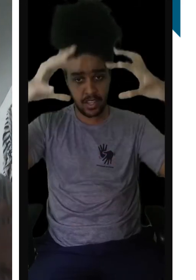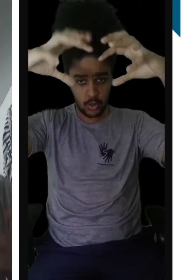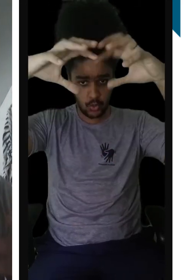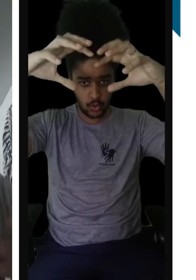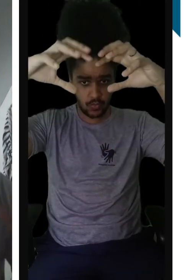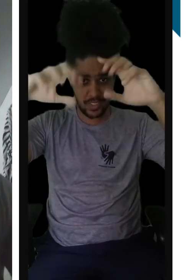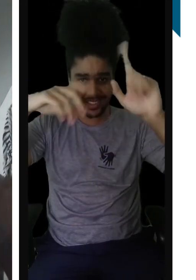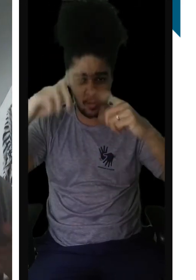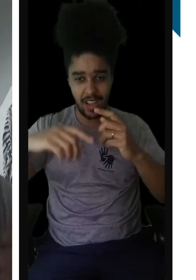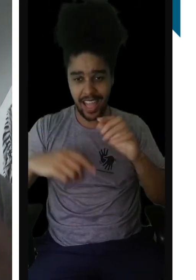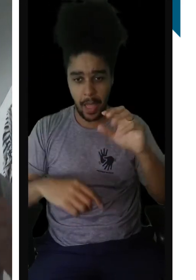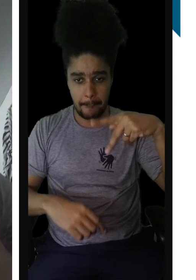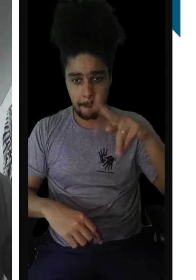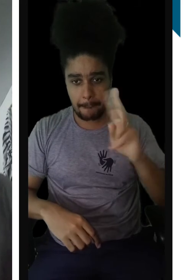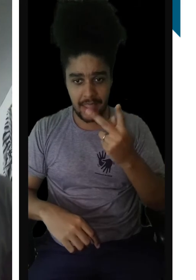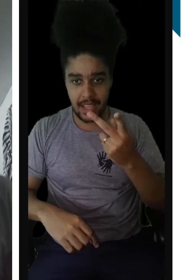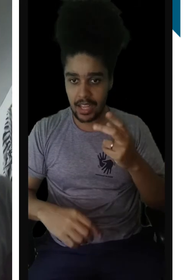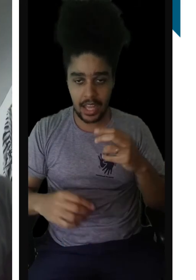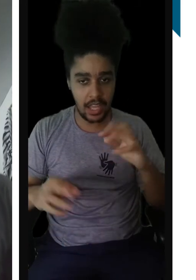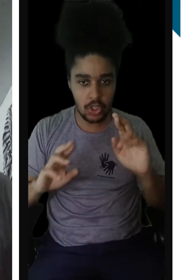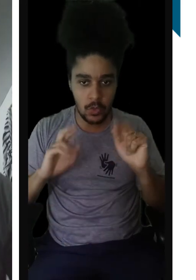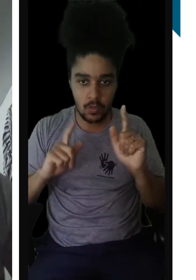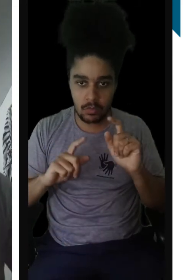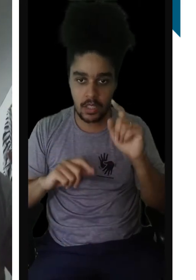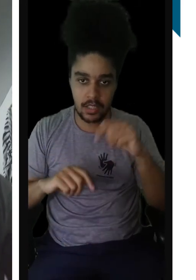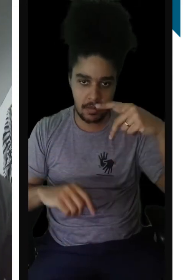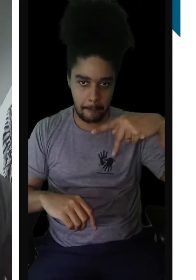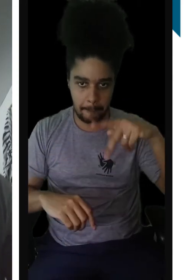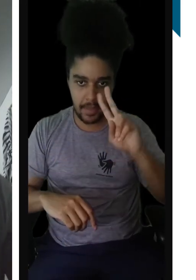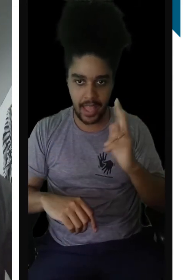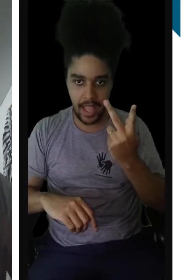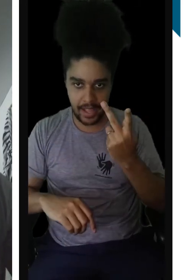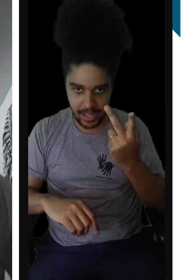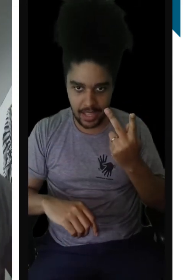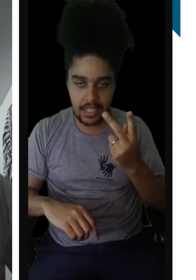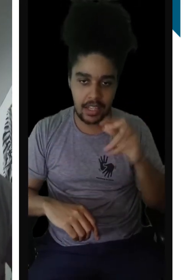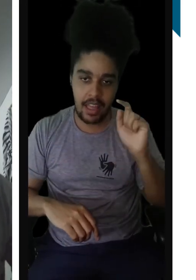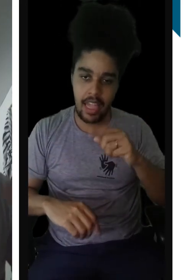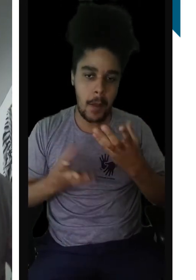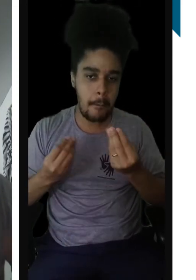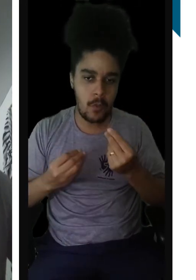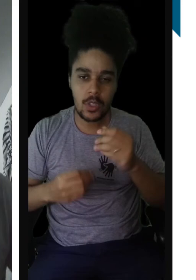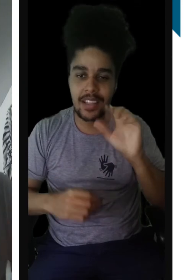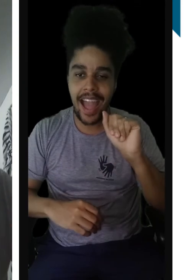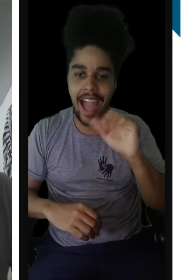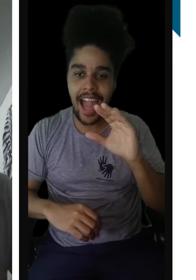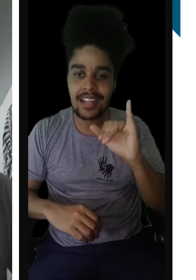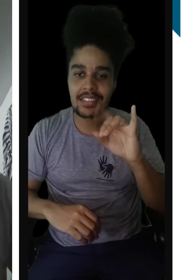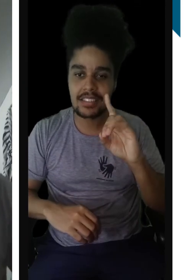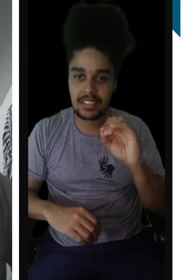chover, né? Uma chuva com um pH anormal, né? E esse pH costuma ser muito